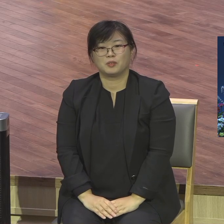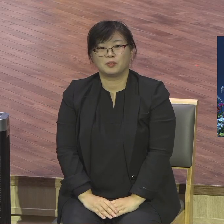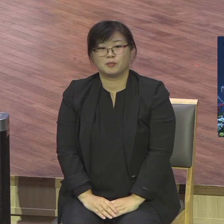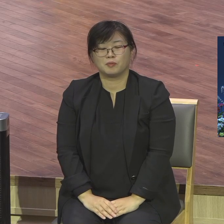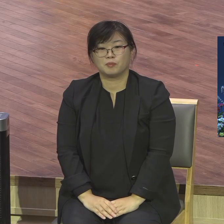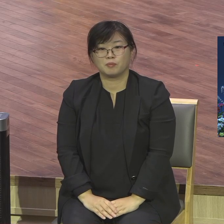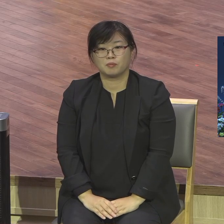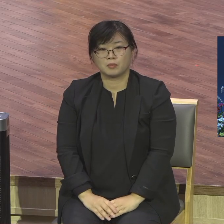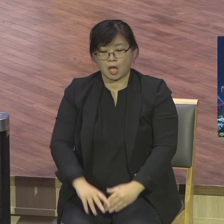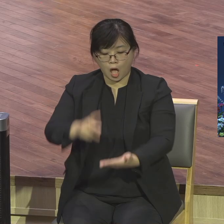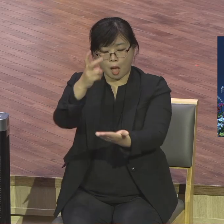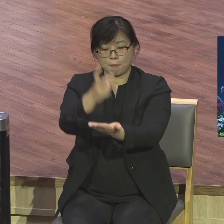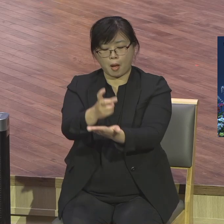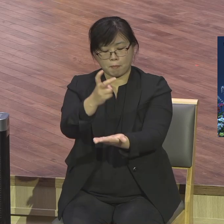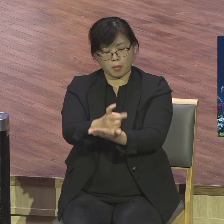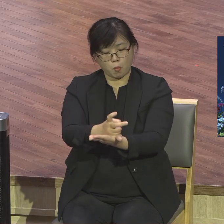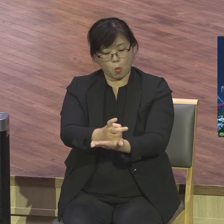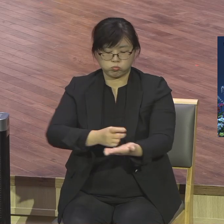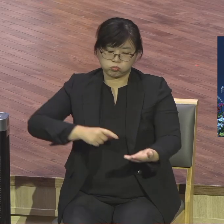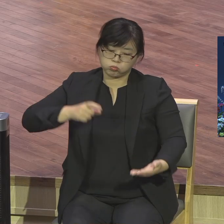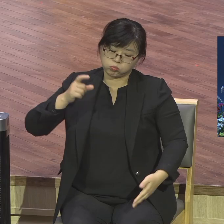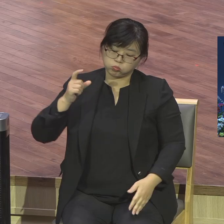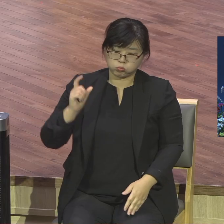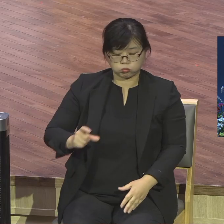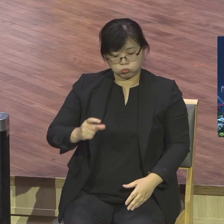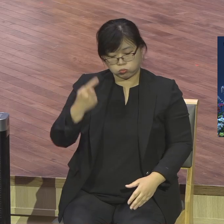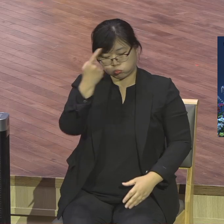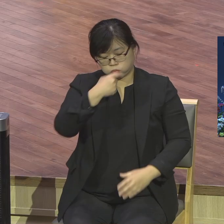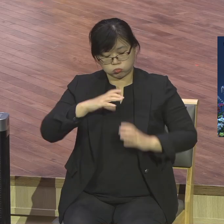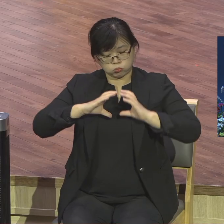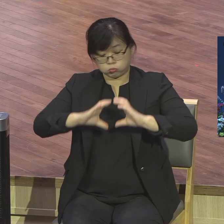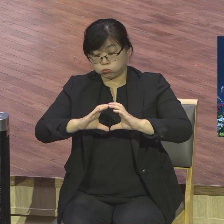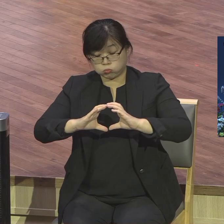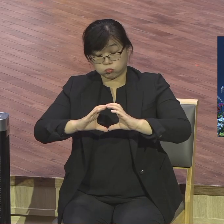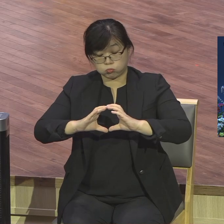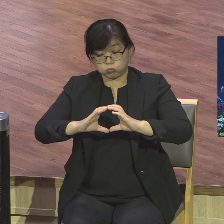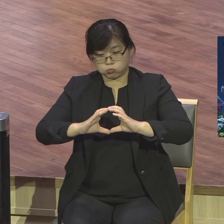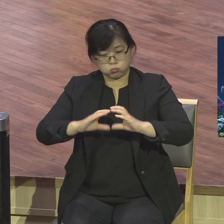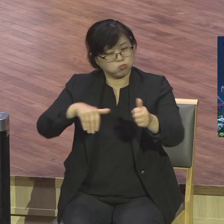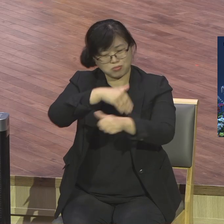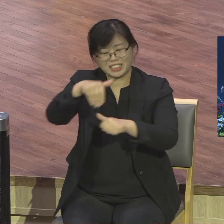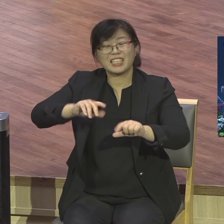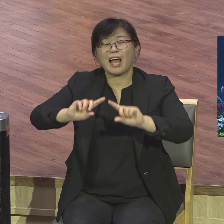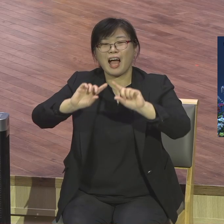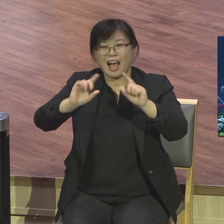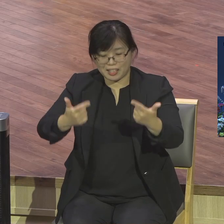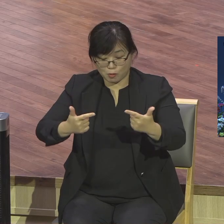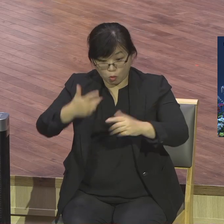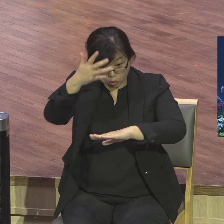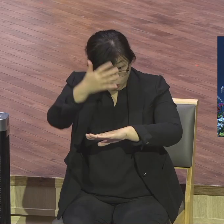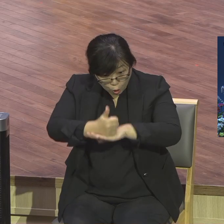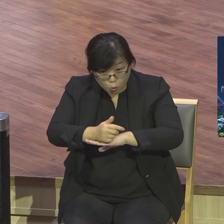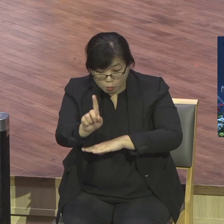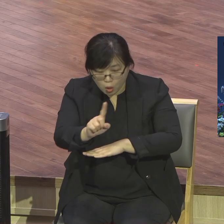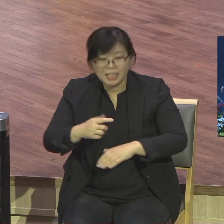법이 딱딱하고 엄숙한 분위기. 막 180도로 바꿔놔요. 즐거운 인생 살아라.